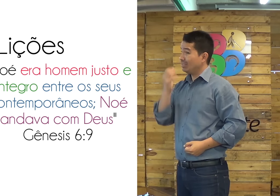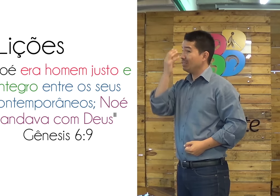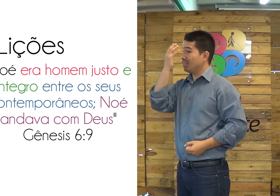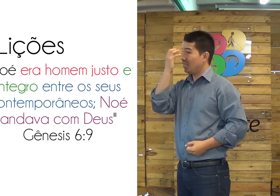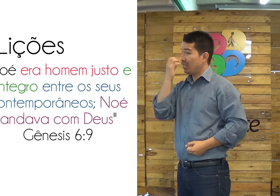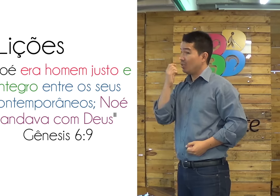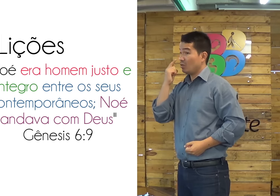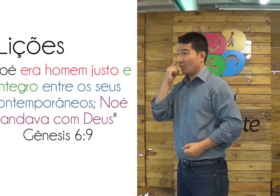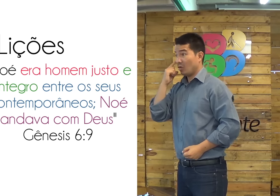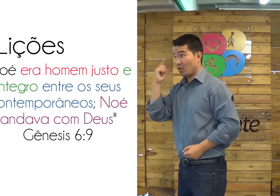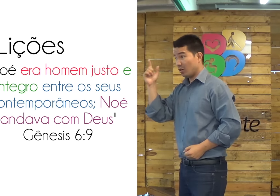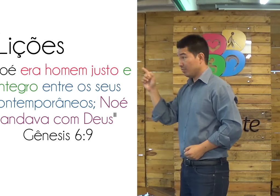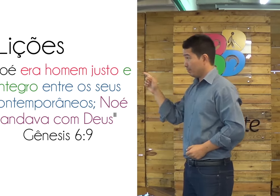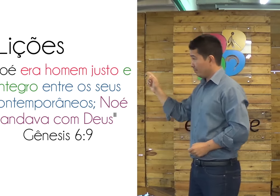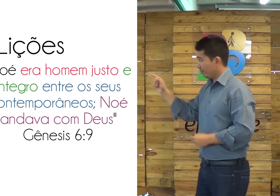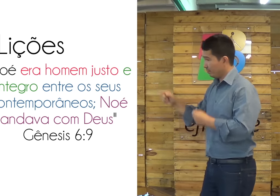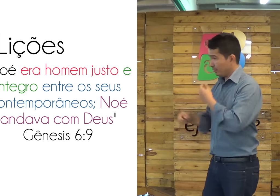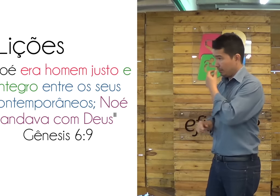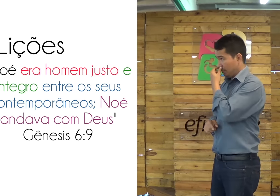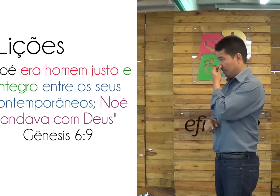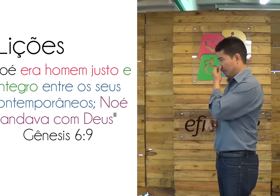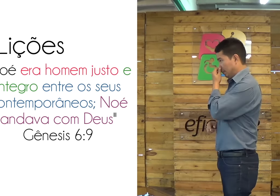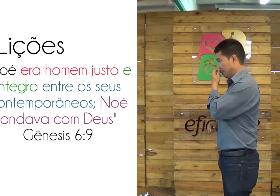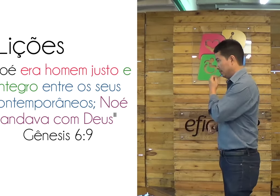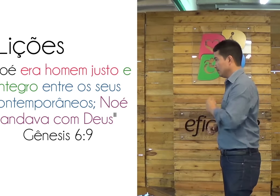é sério Olha